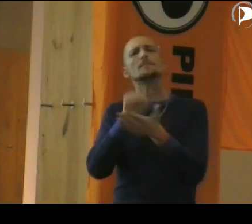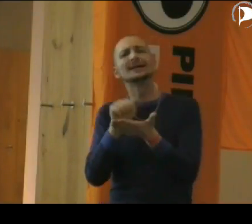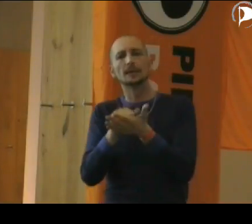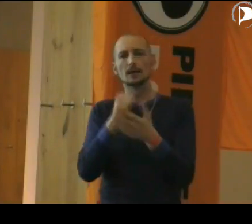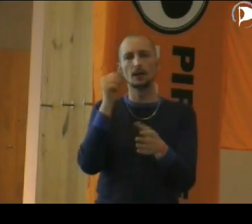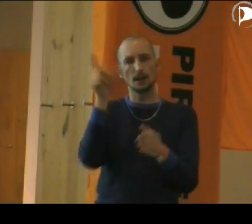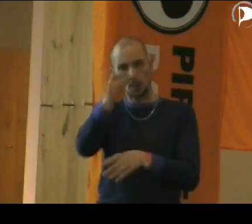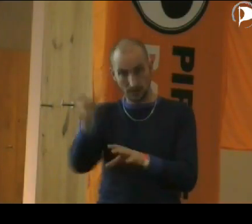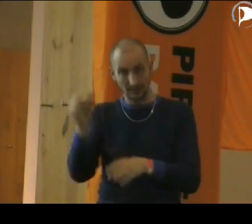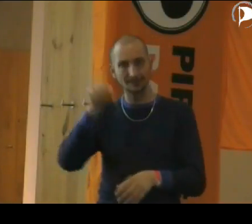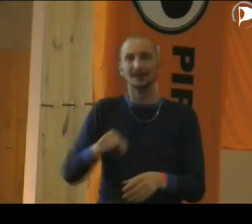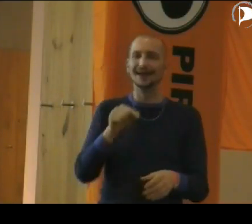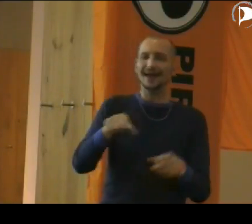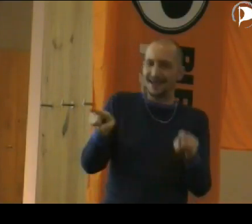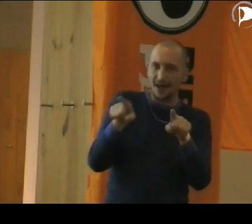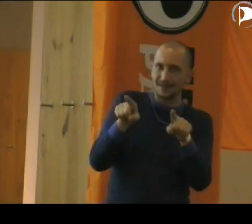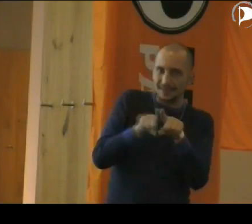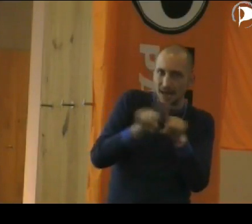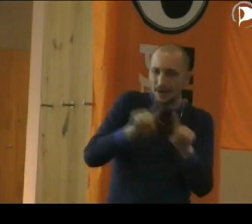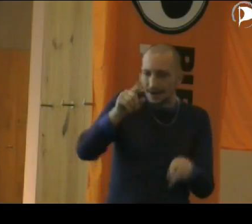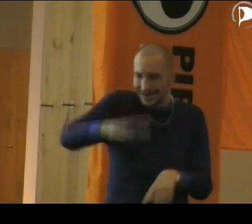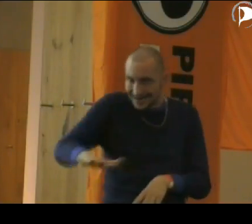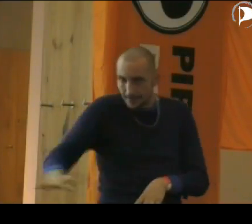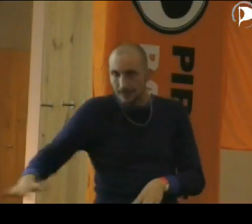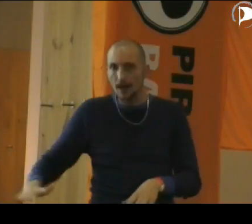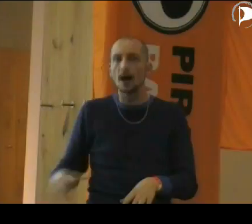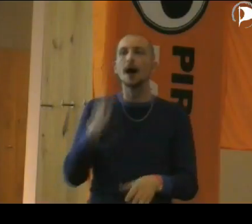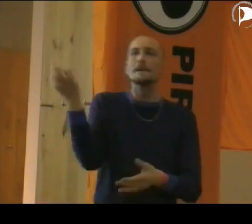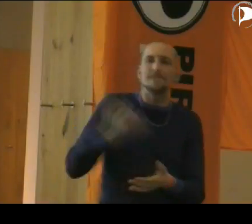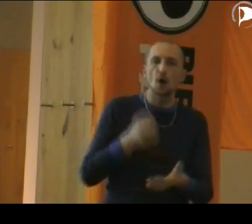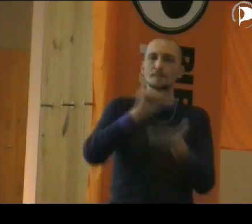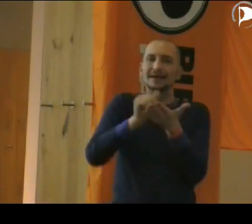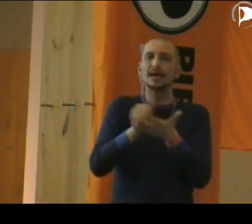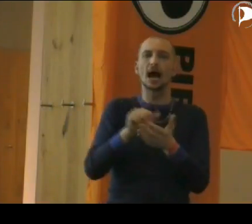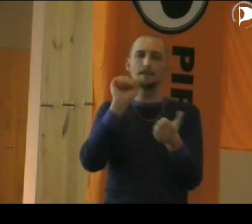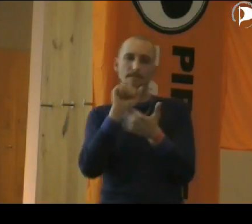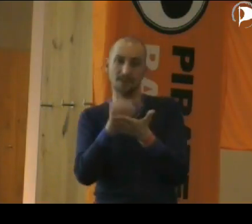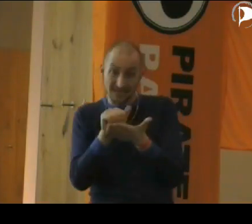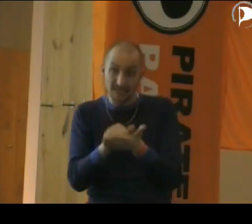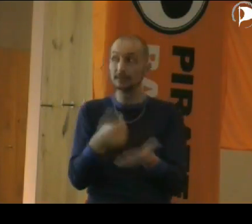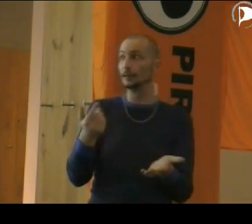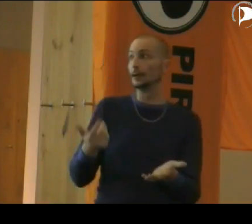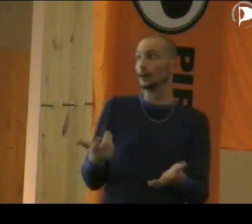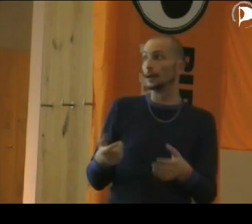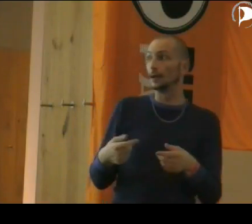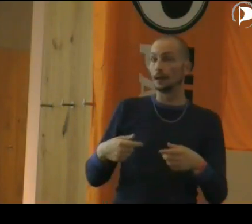kinder da muss man sich kümmern wir brauchen material kurzzeitiges bildmaterial er senst es gibt